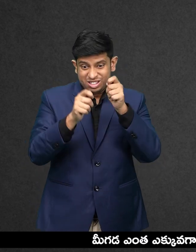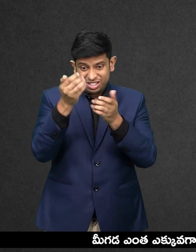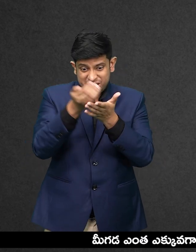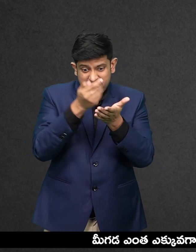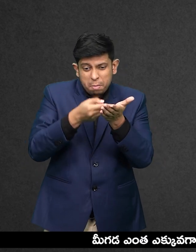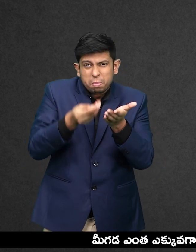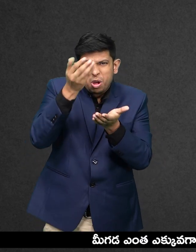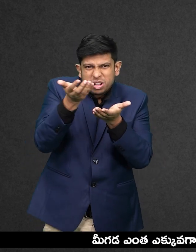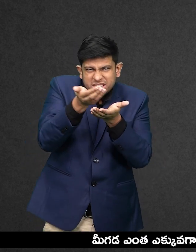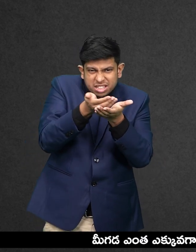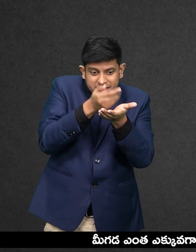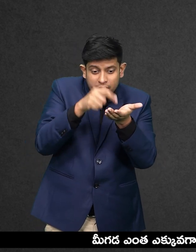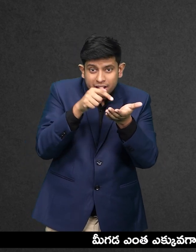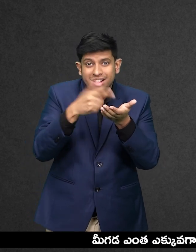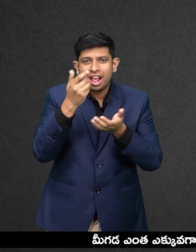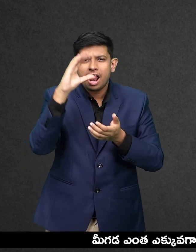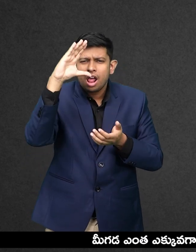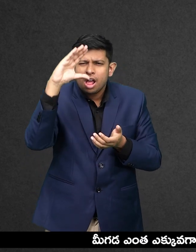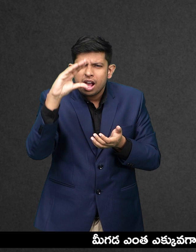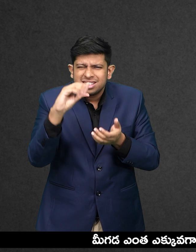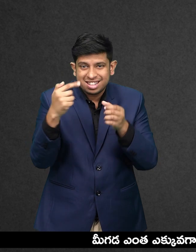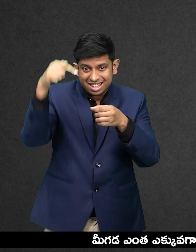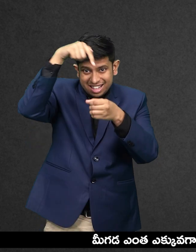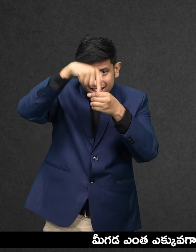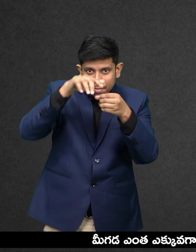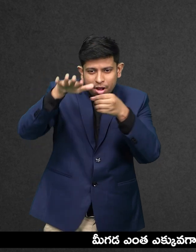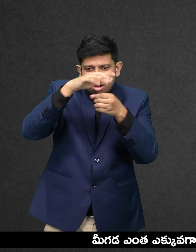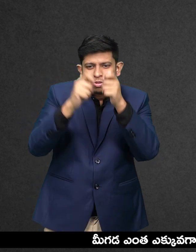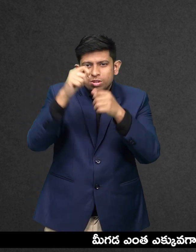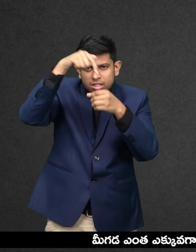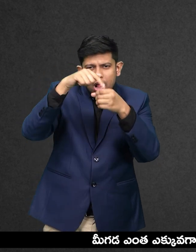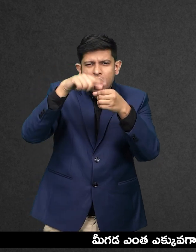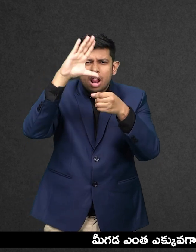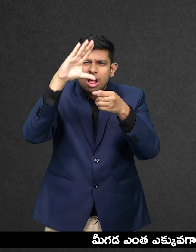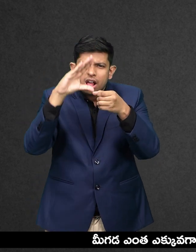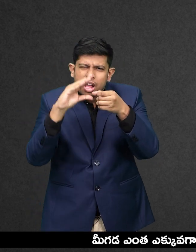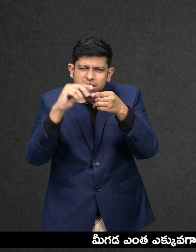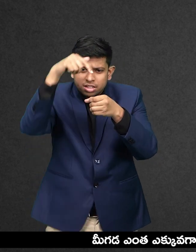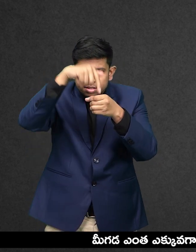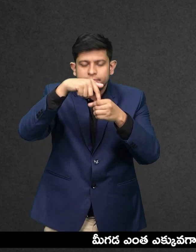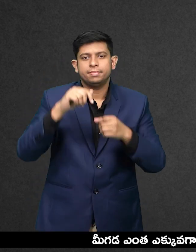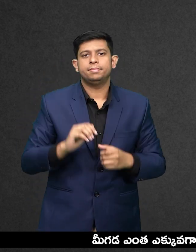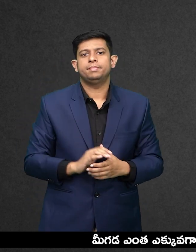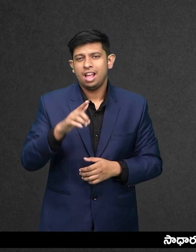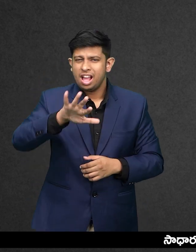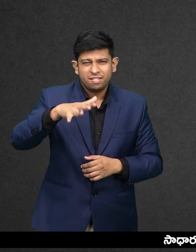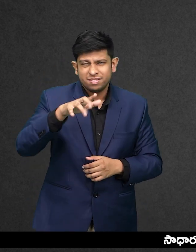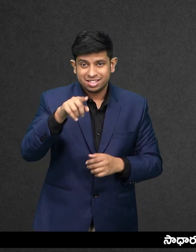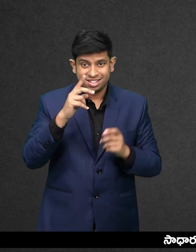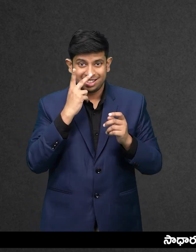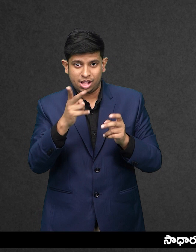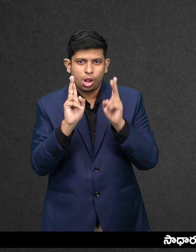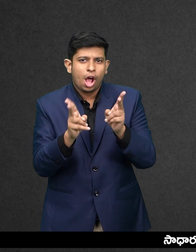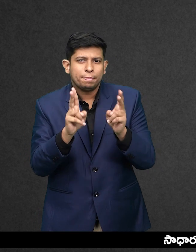మీగడ ఎంత ఎక్కువగా ఉంటే పాలలో లాక్టోమీటర్ తక్కువగా తేలుతుంది.